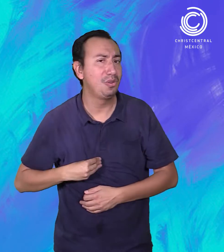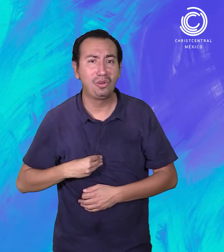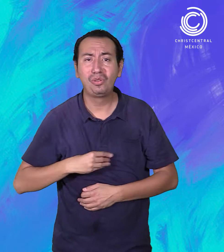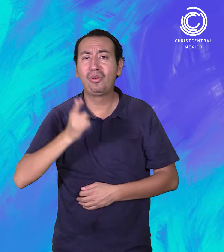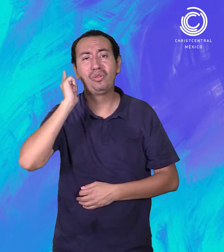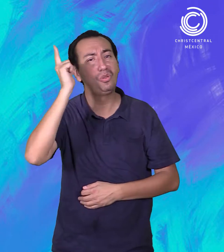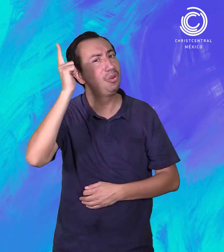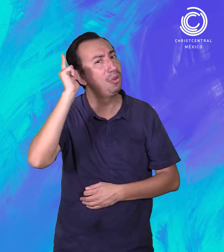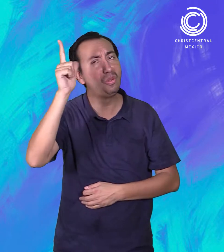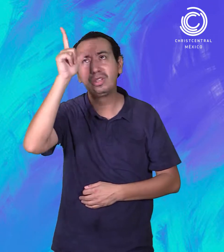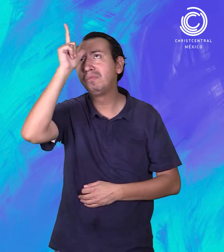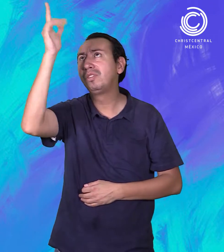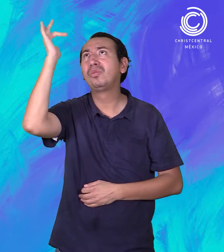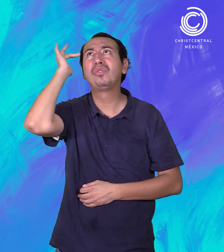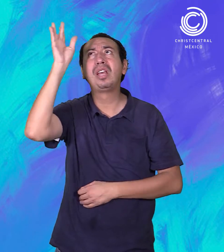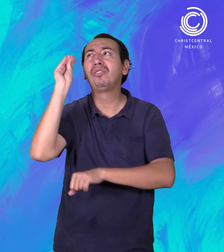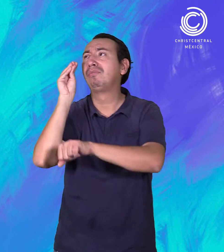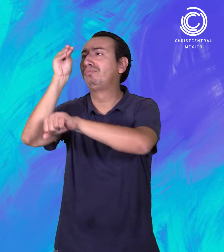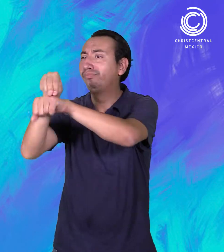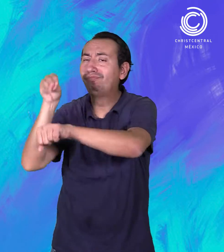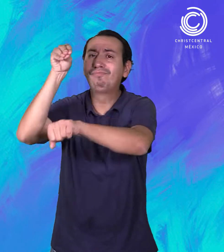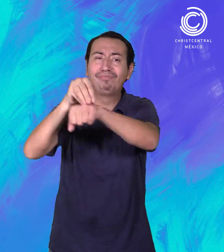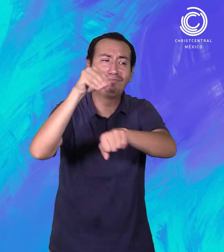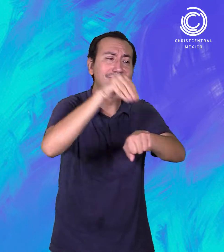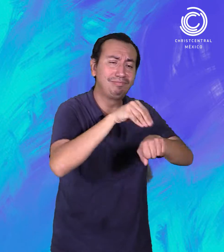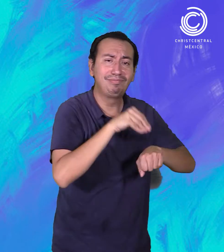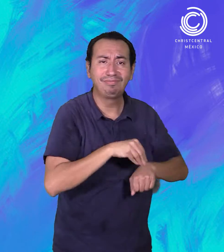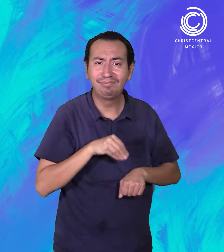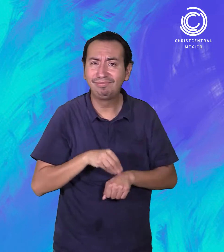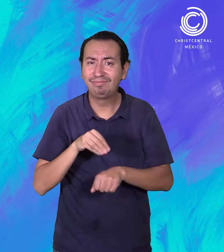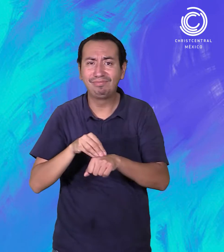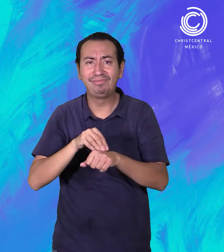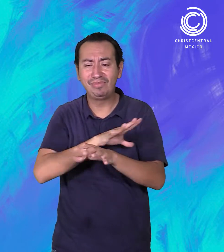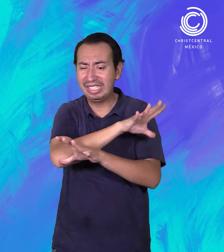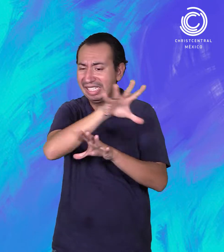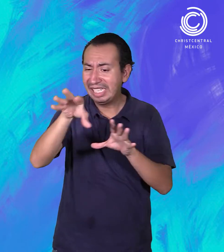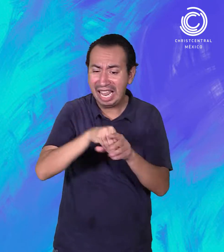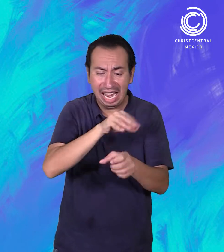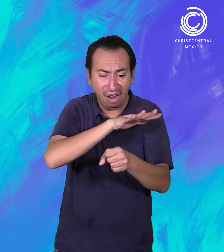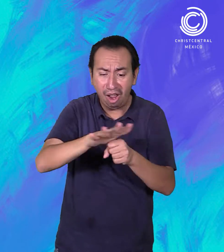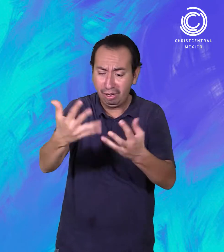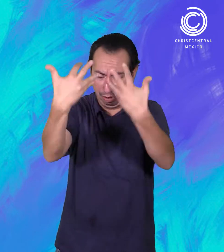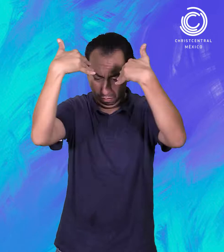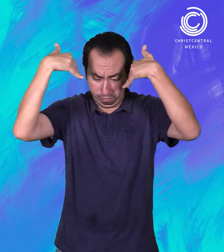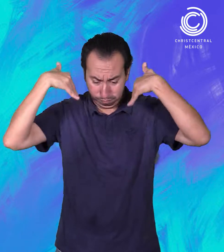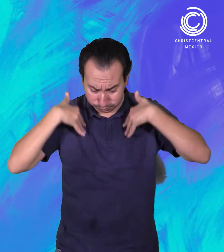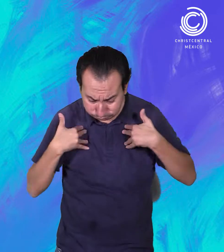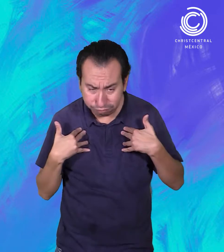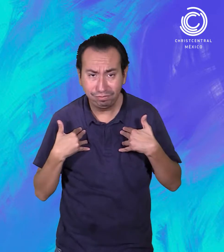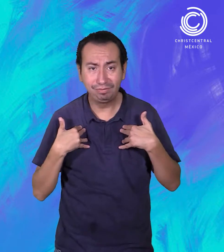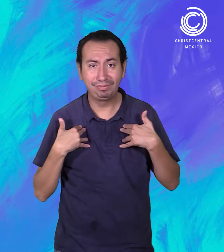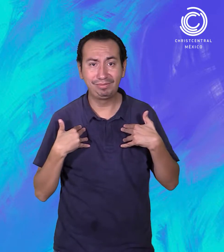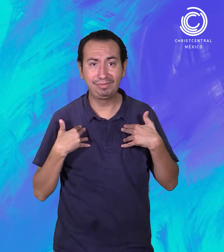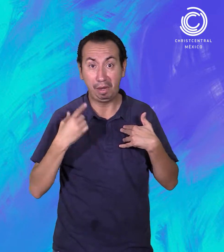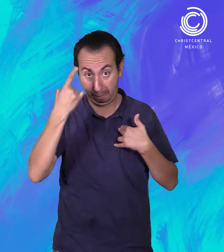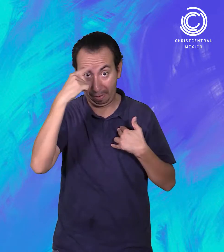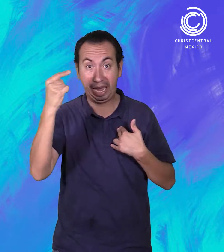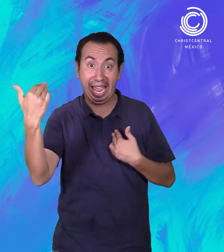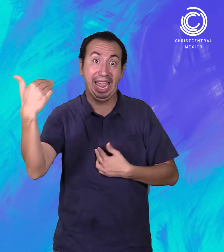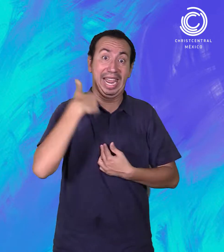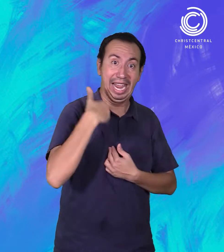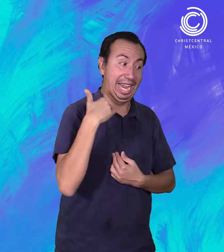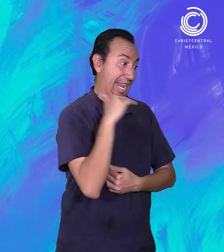Él, pudiera también ser lleno del Espíritu Santo, porque entonces ya no tendrían que acudir a